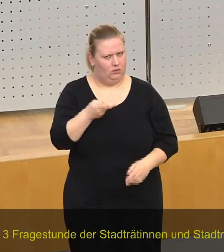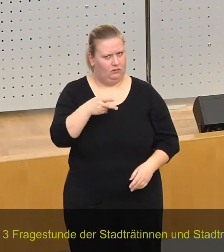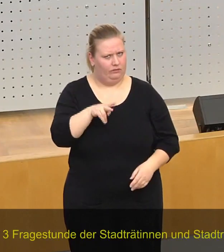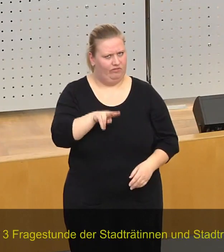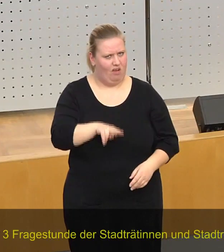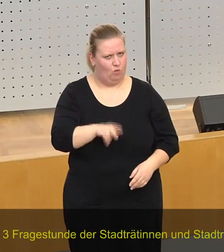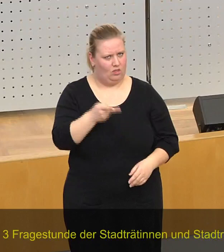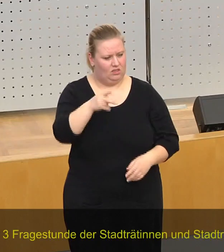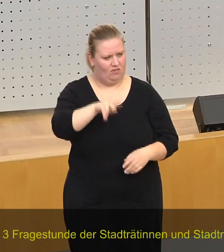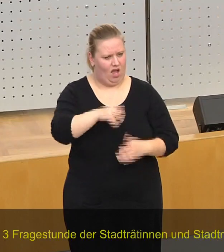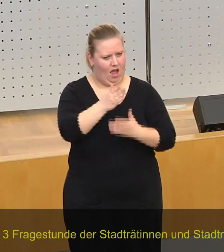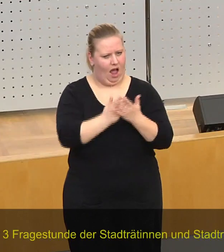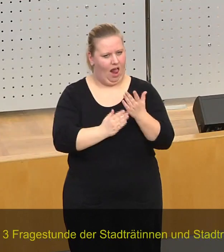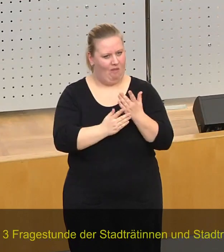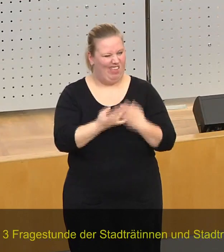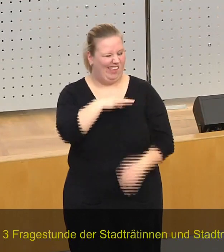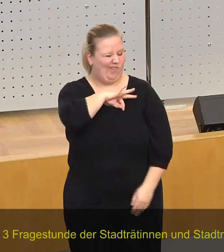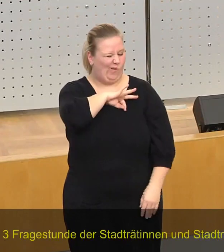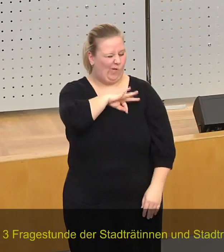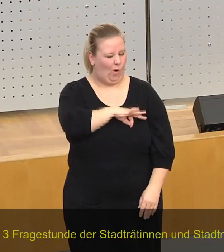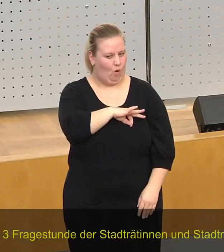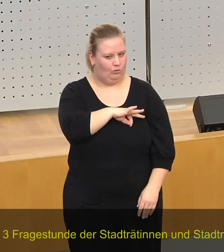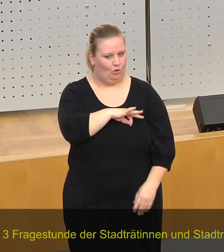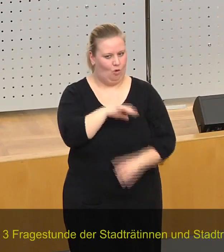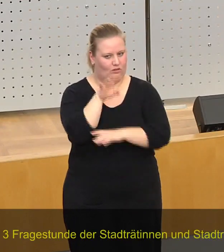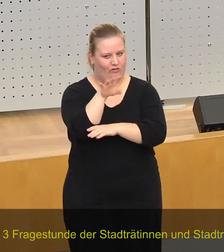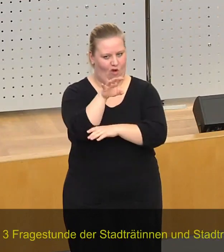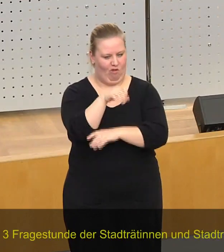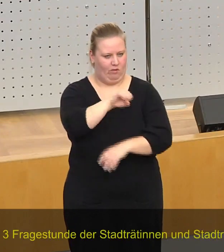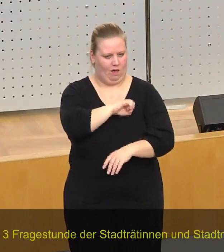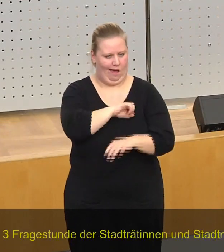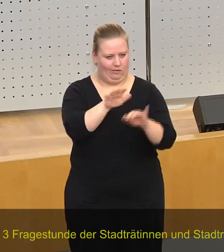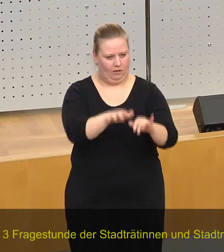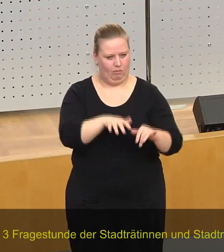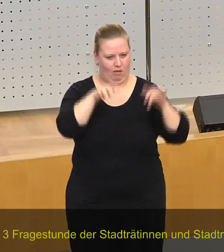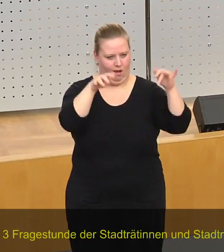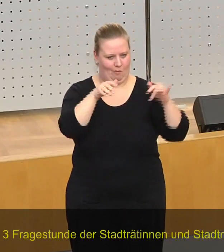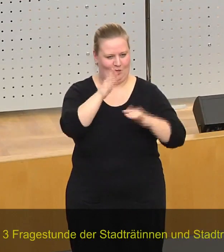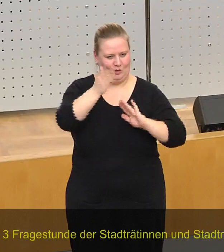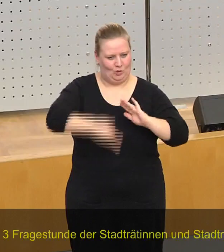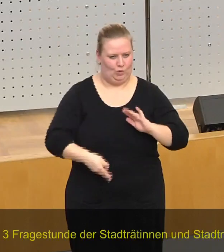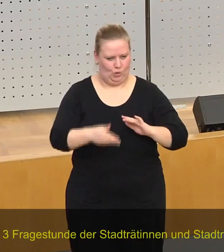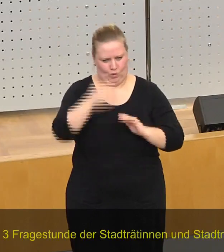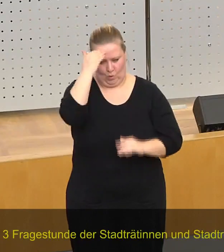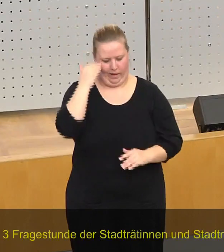zweieinhalb mittlerweile wegen Korruptionsvorwürfen von ihrem eigenen Parlament in Südkorea